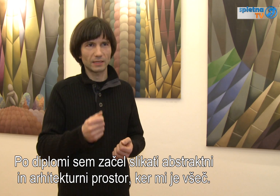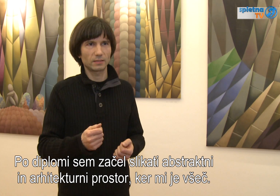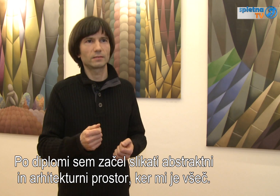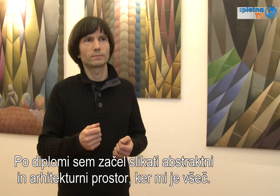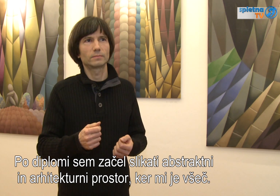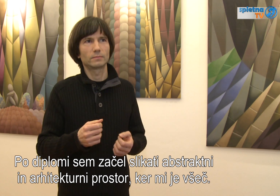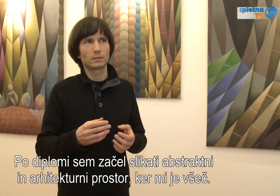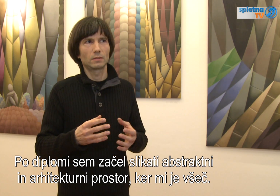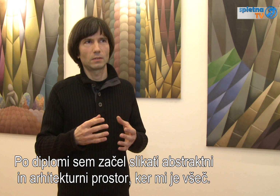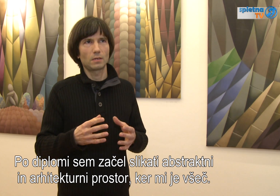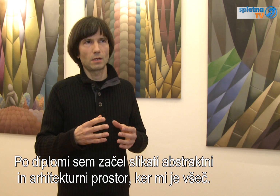slikati